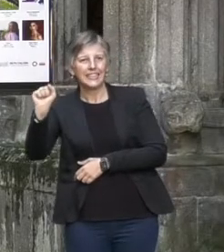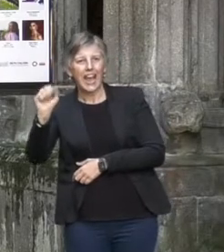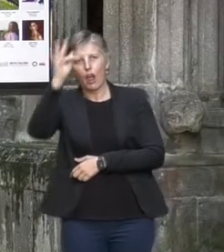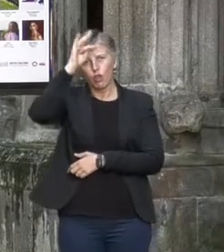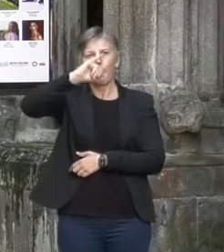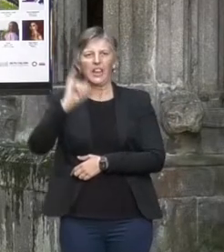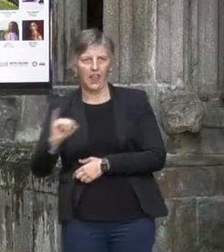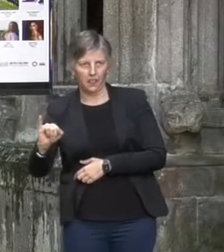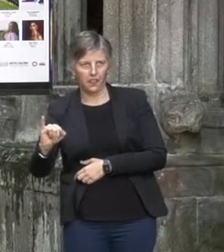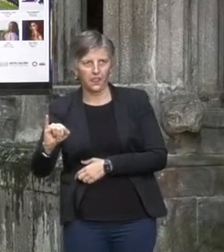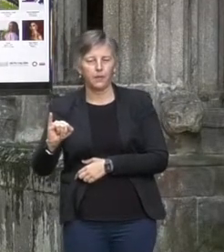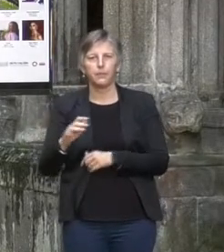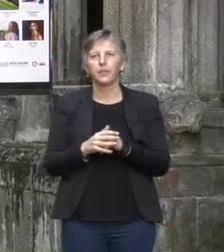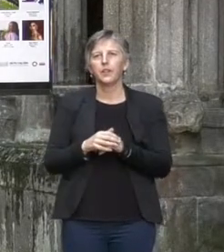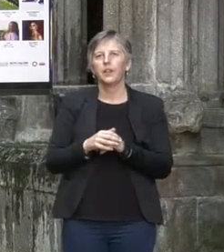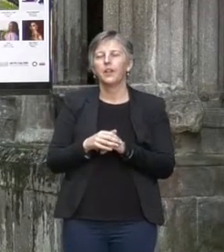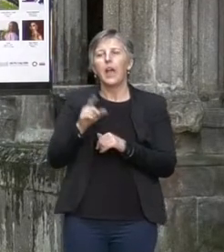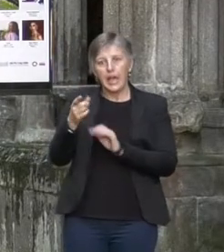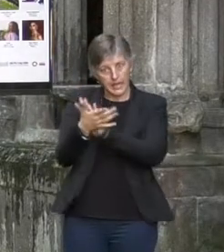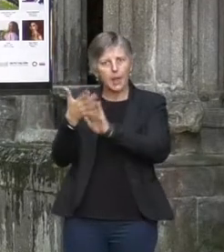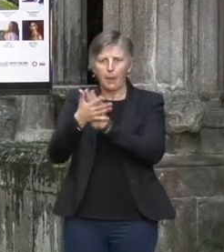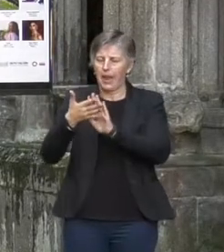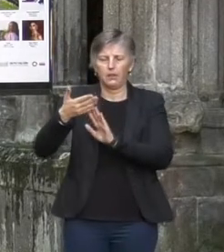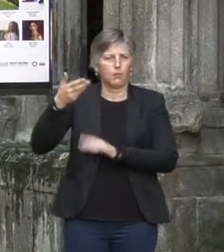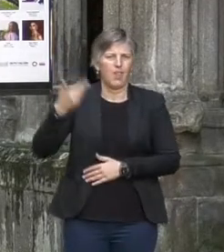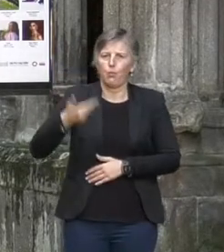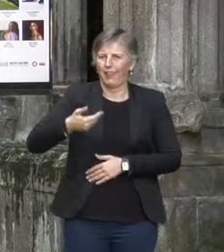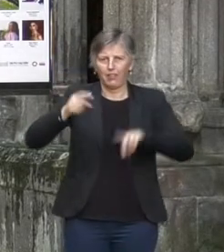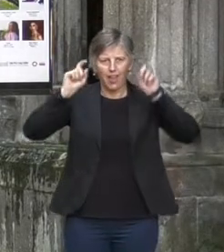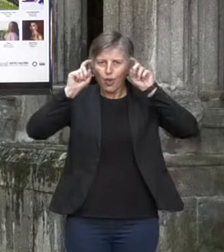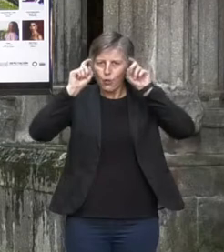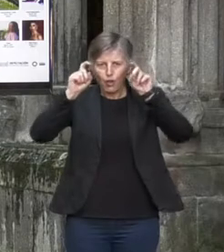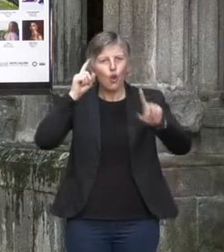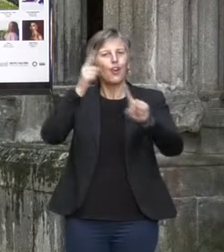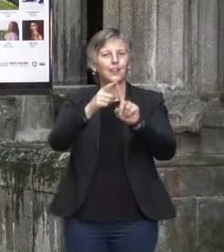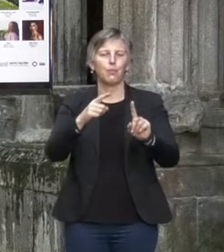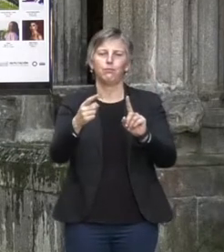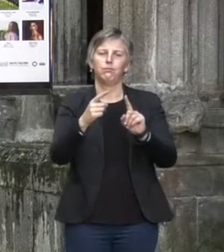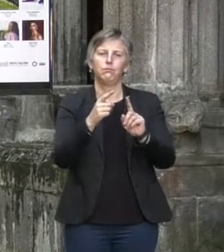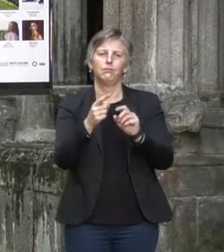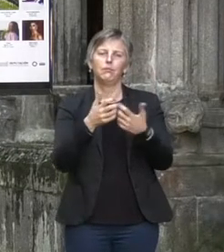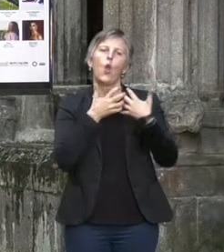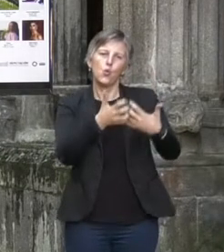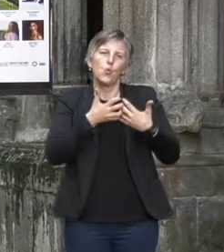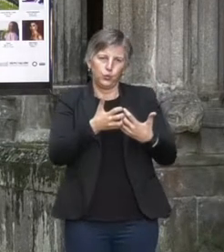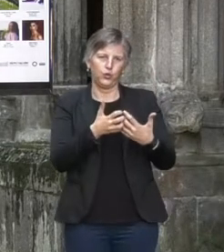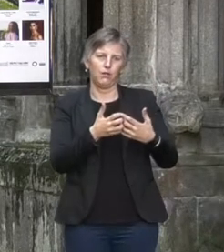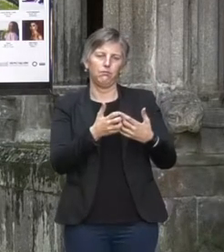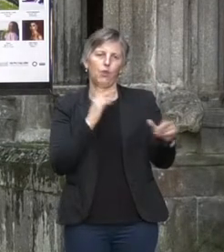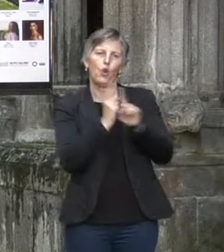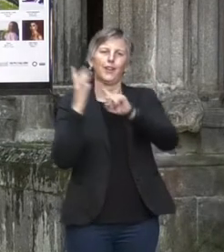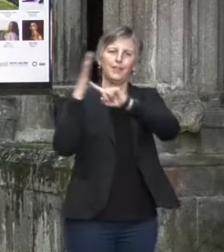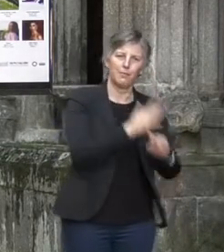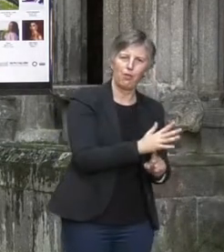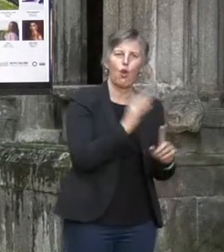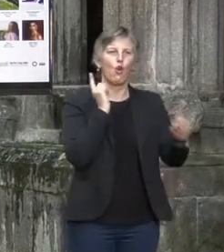Domínguez, que vaya a falar da importancia da educación para a loita contra as discriminacións,